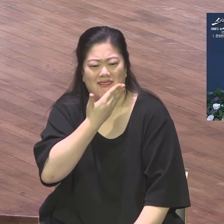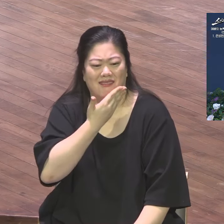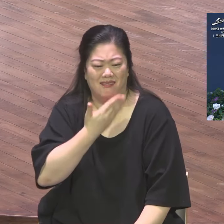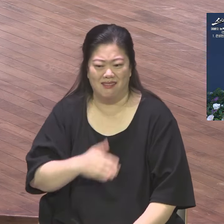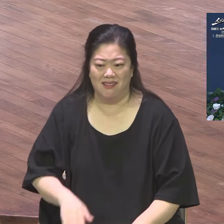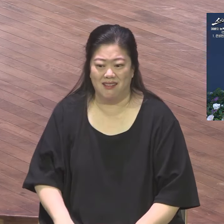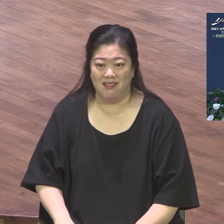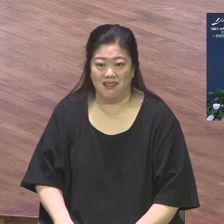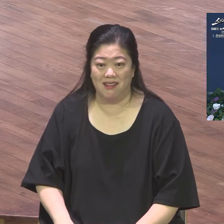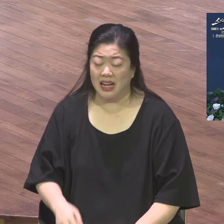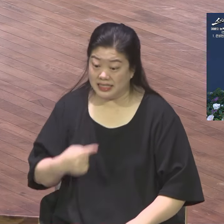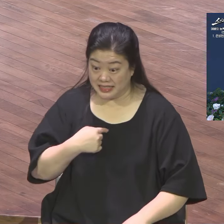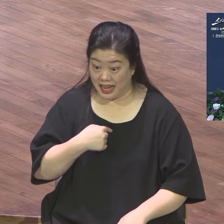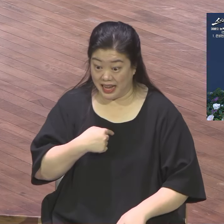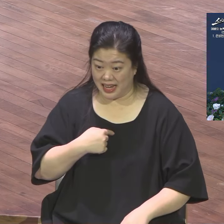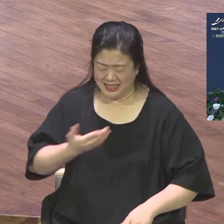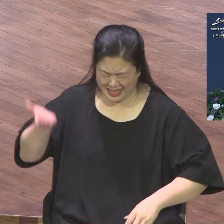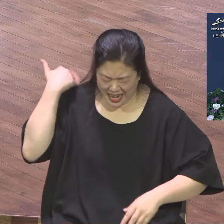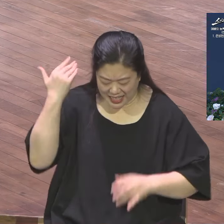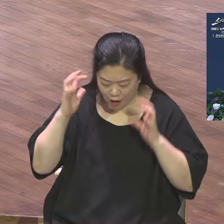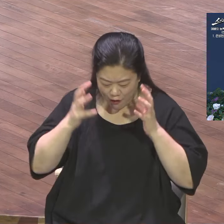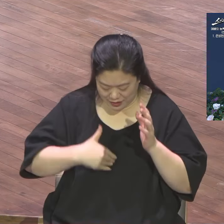제가 초등학교 4학년 때 말이에요. 그